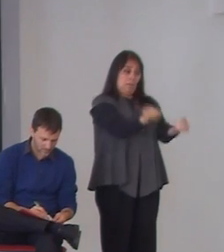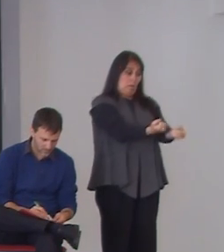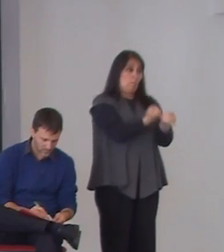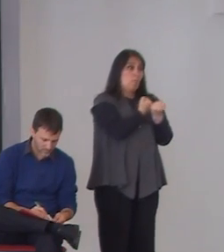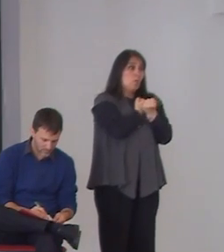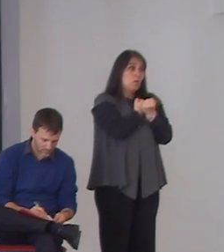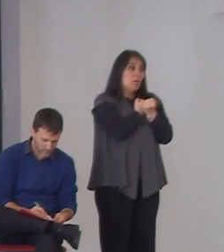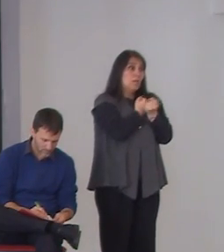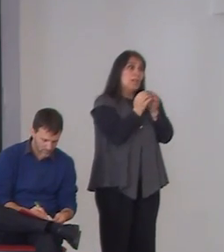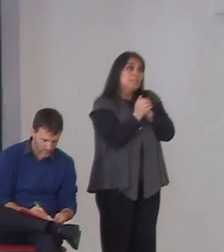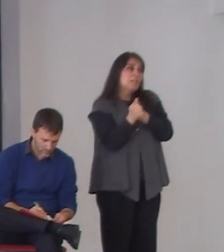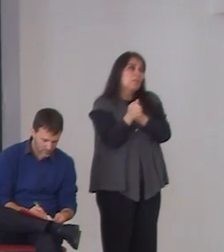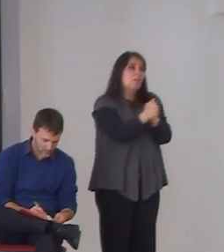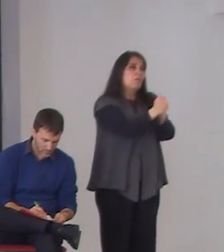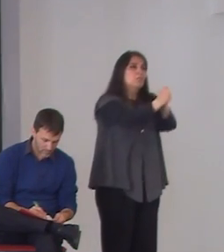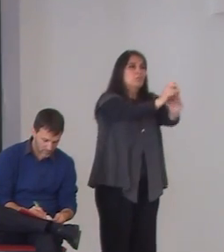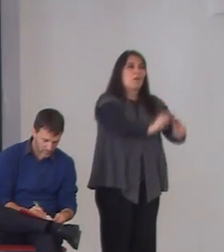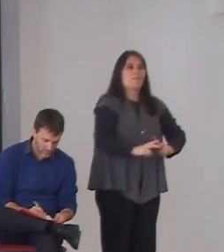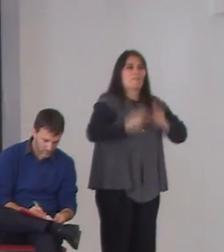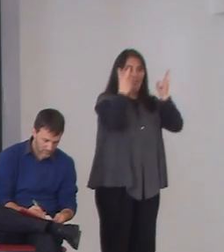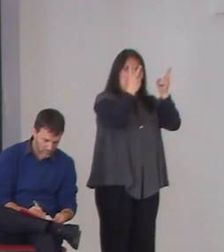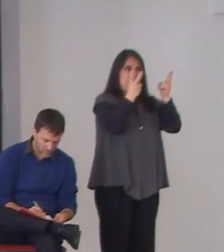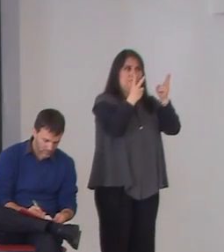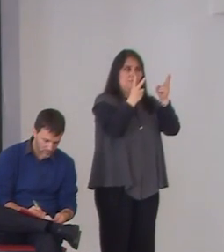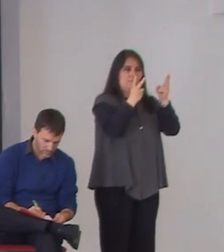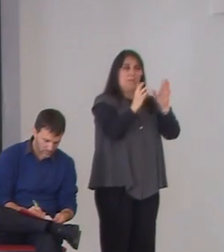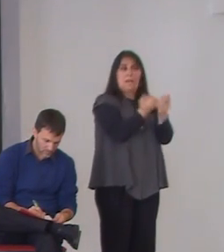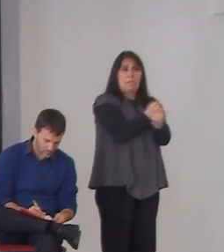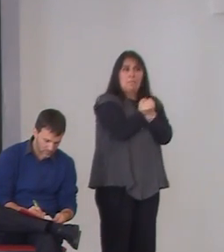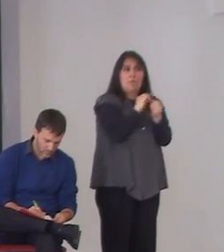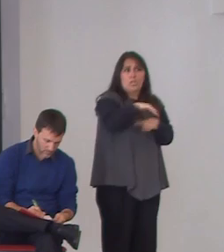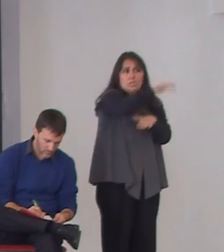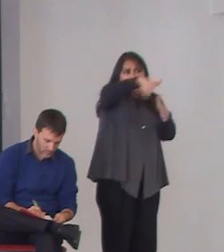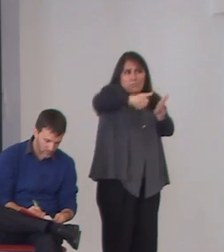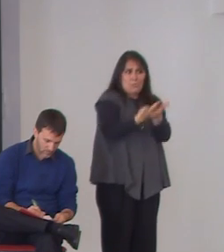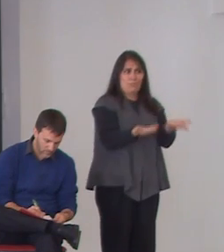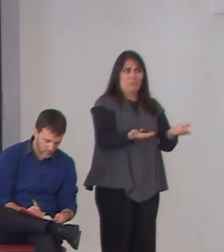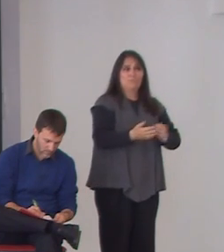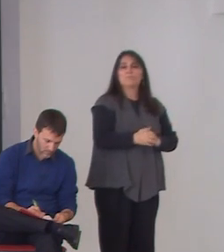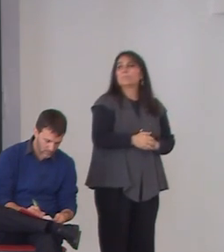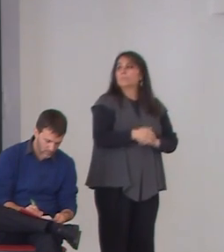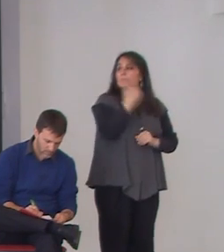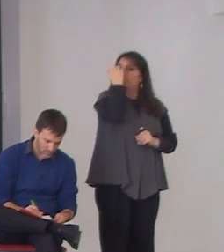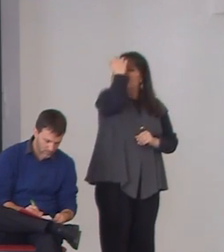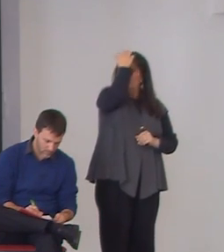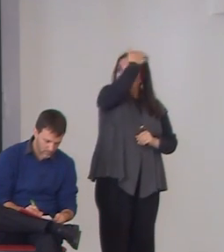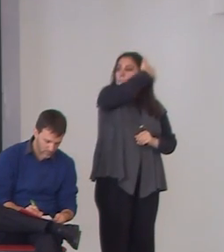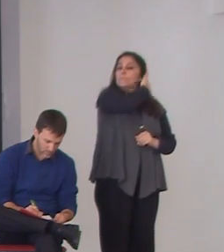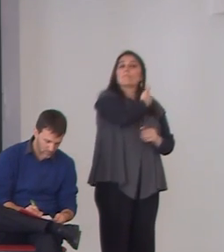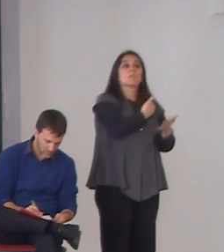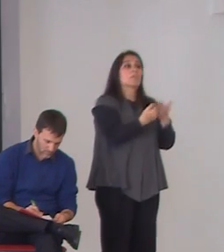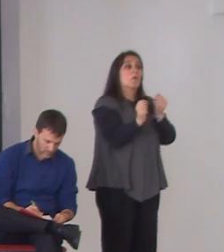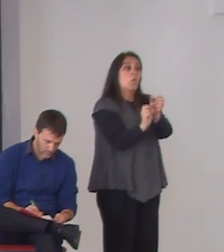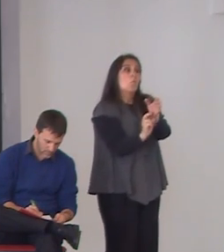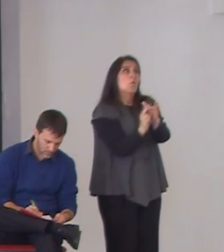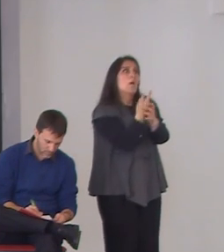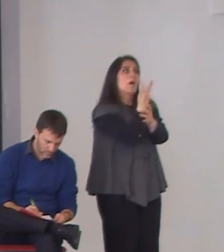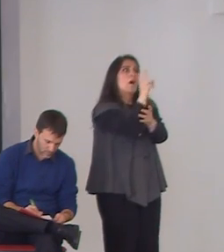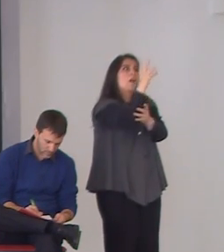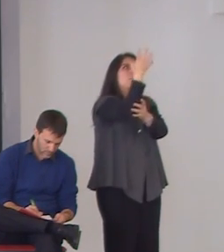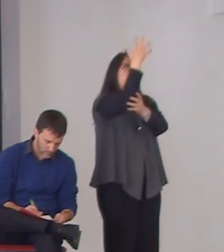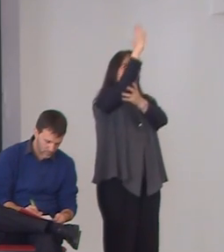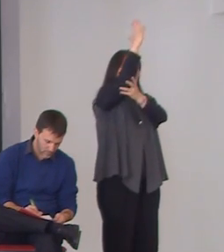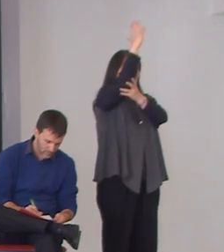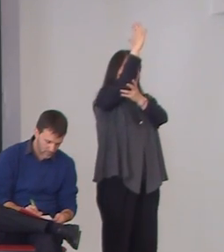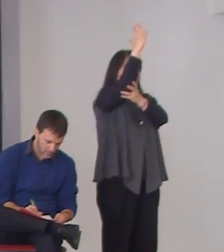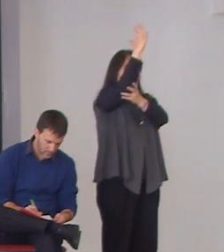vida. Es todo. Sus abuelos también dicen que todo es amor, que el hecho de que crezca un árbol para darnos